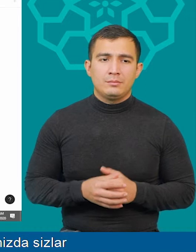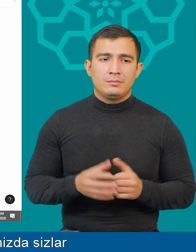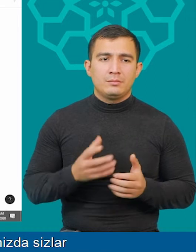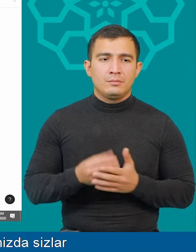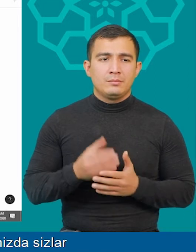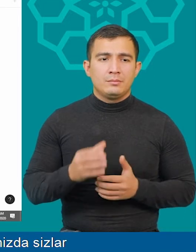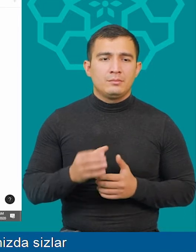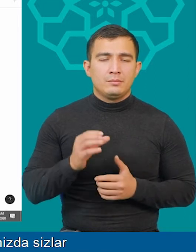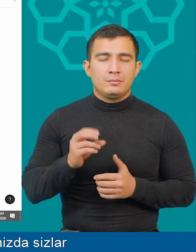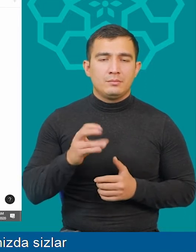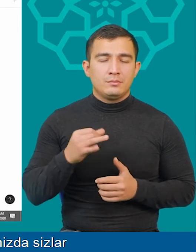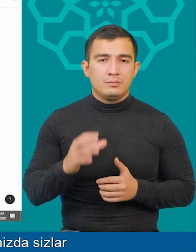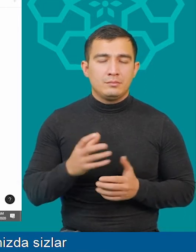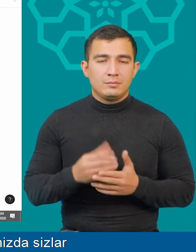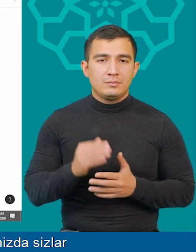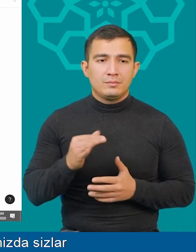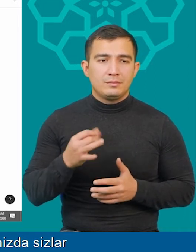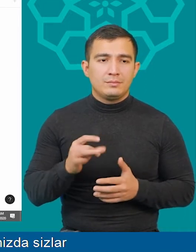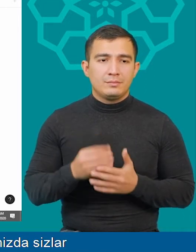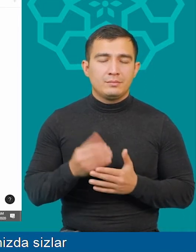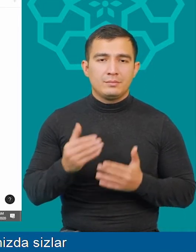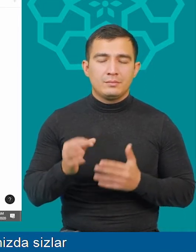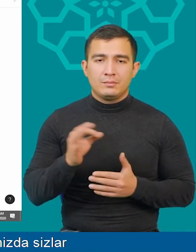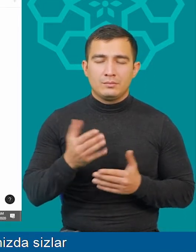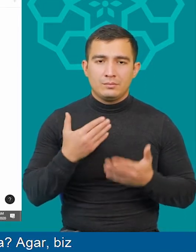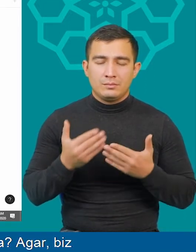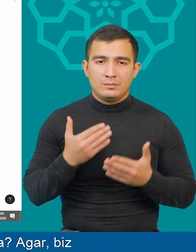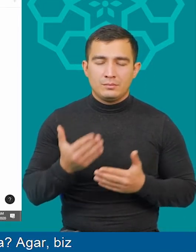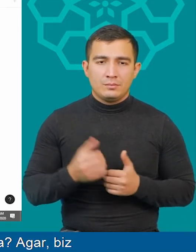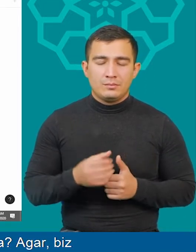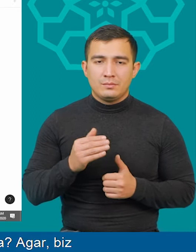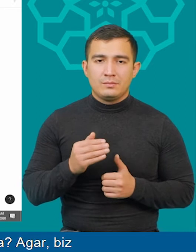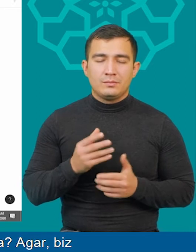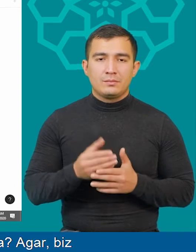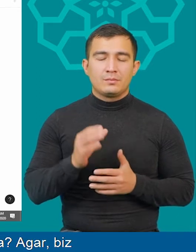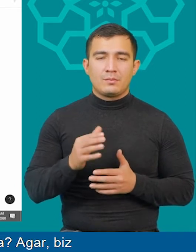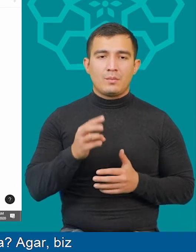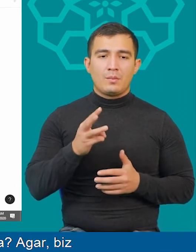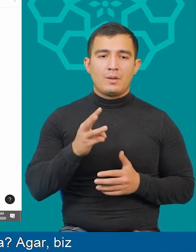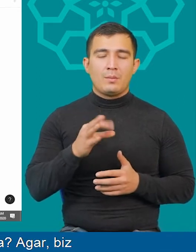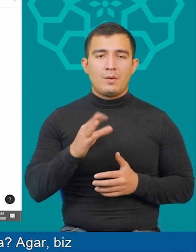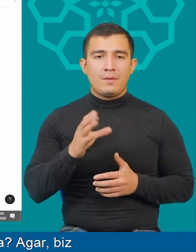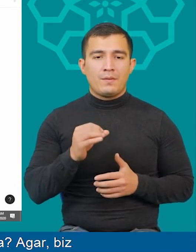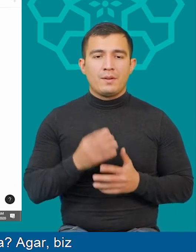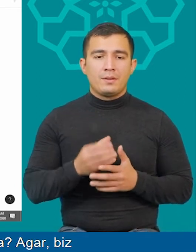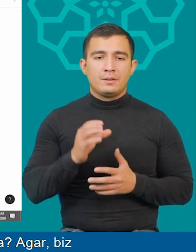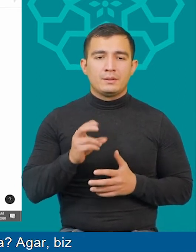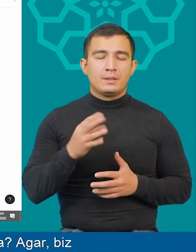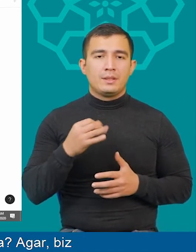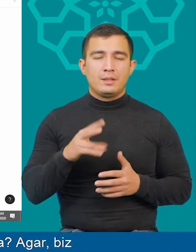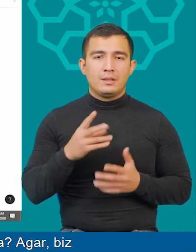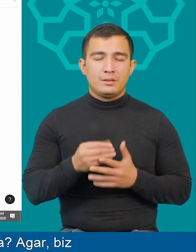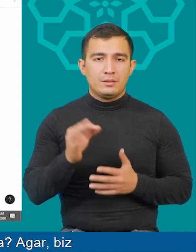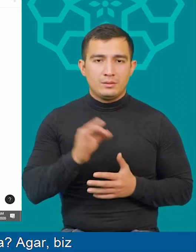slice va frame haqida suhbatlashamiz. O'tgan darsimizda sizlar bilan move va scale haqida gaplashgandik.